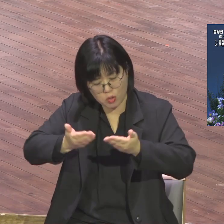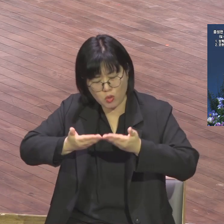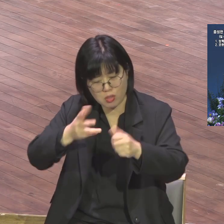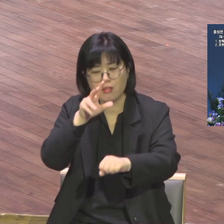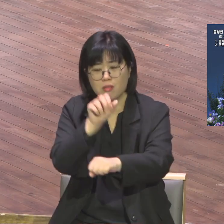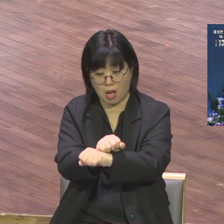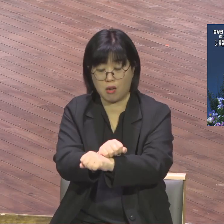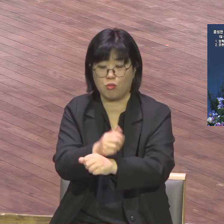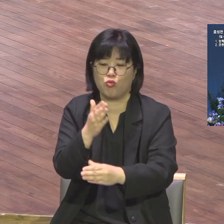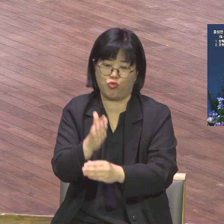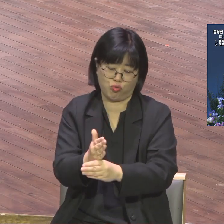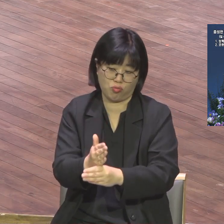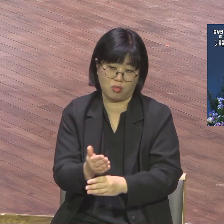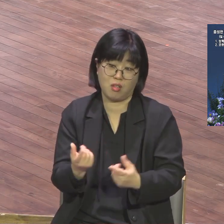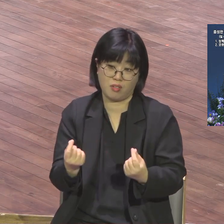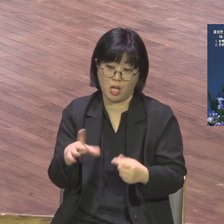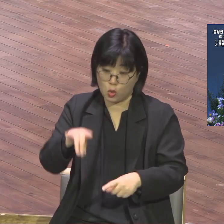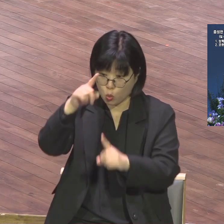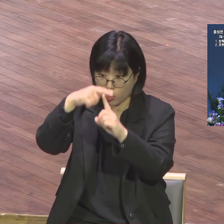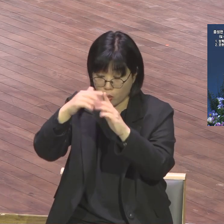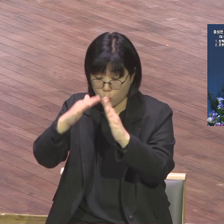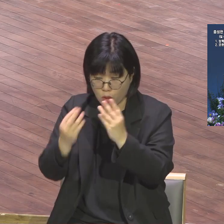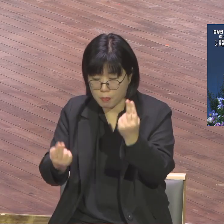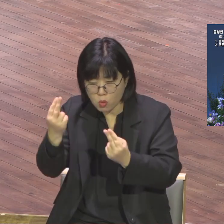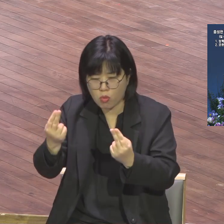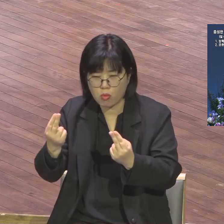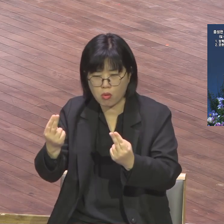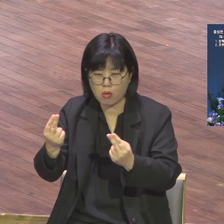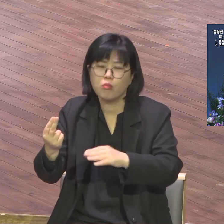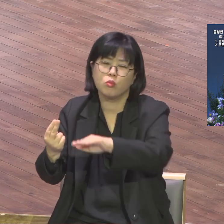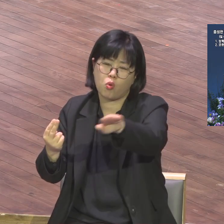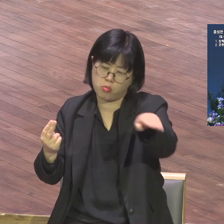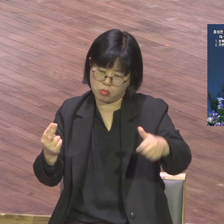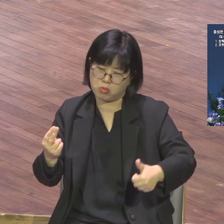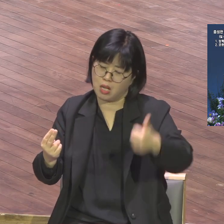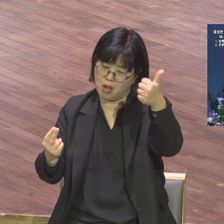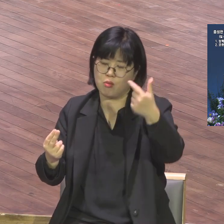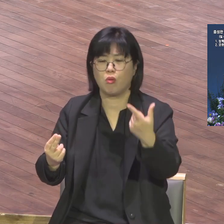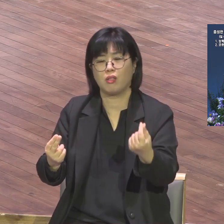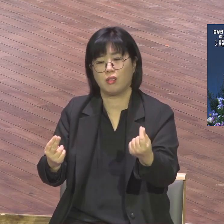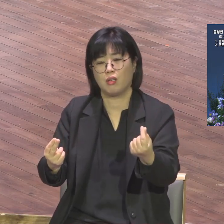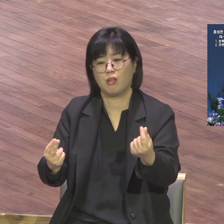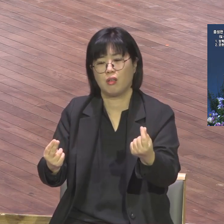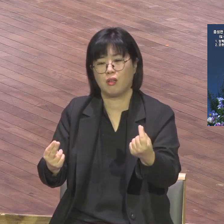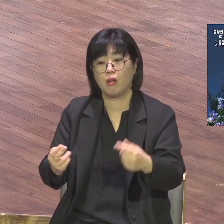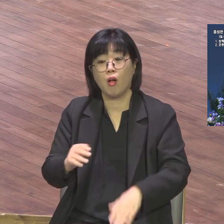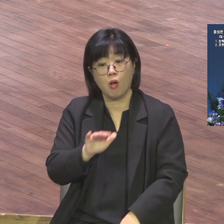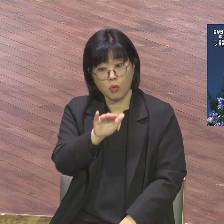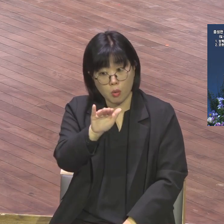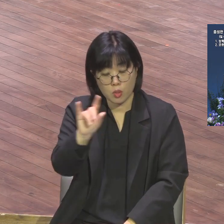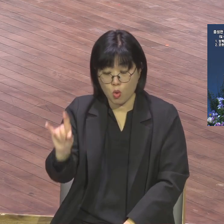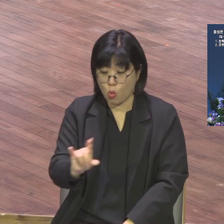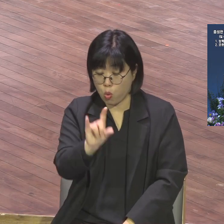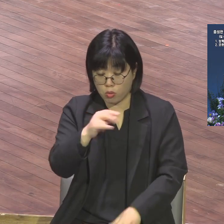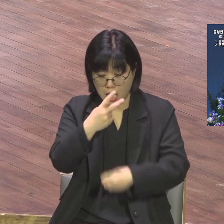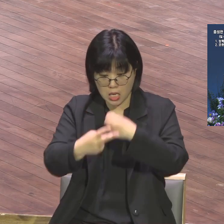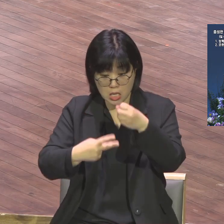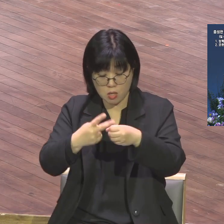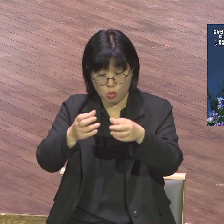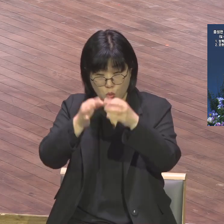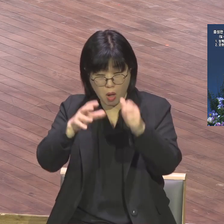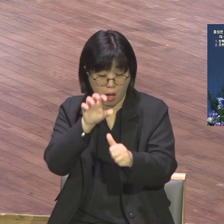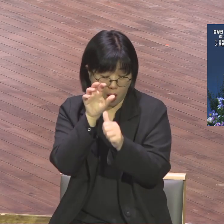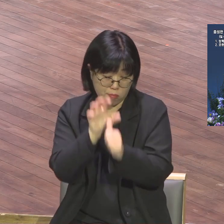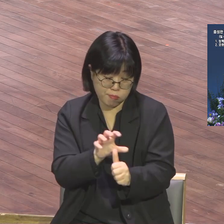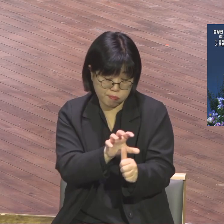뭐 최소한도 우리나라 역사에 없는 거예요. 지금 코로나 시기에 헌당했다 소리 들어본 적이 없어요. 다들 놀랍니다.